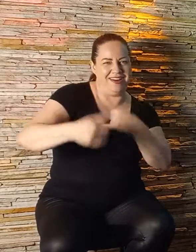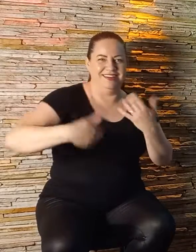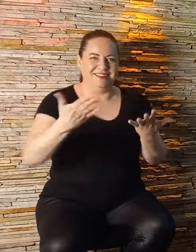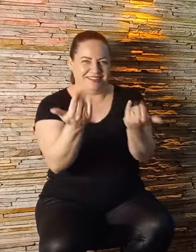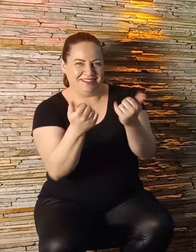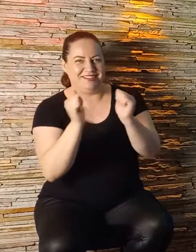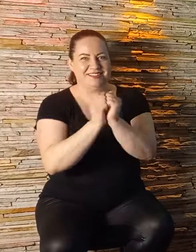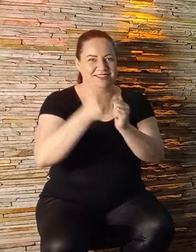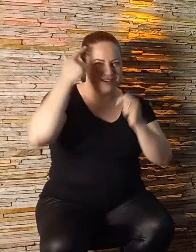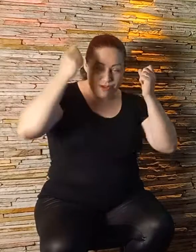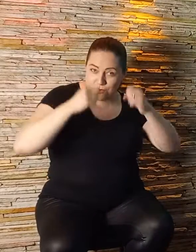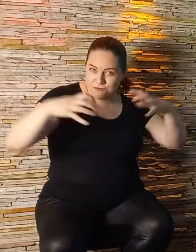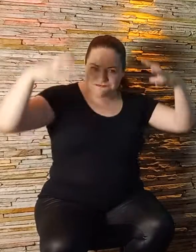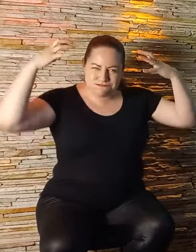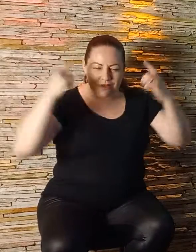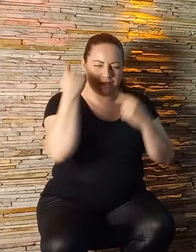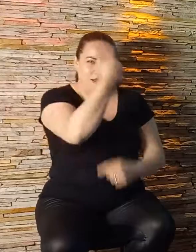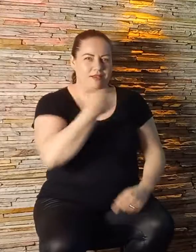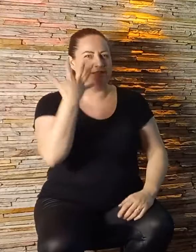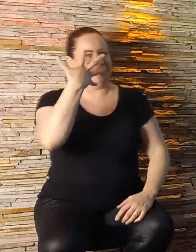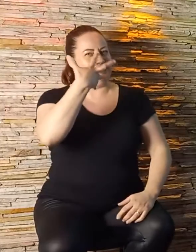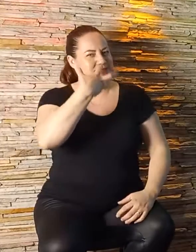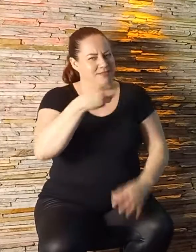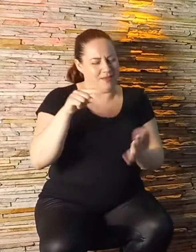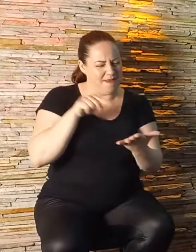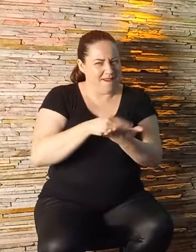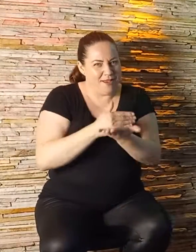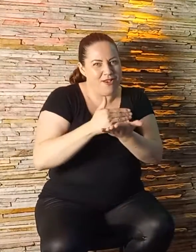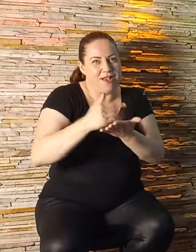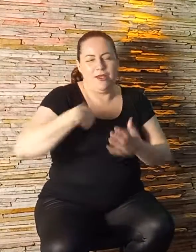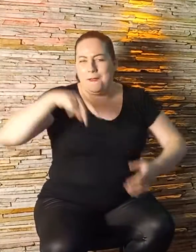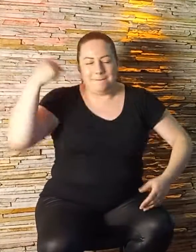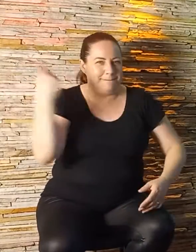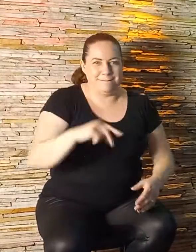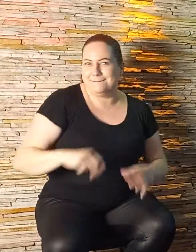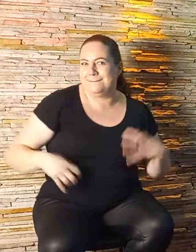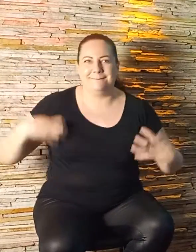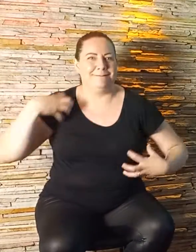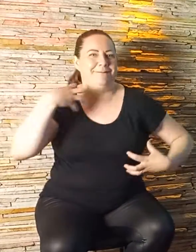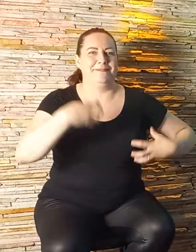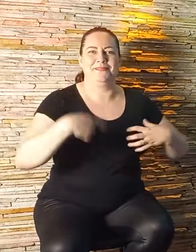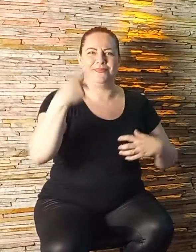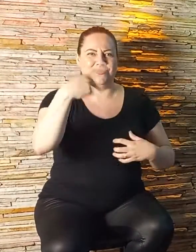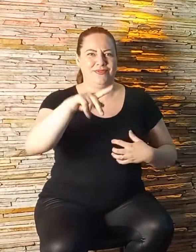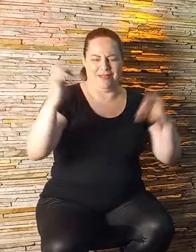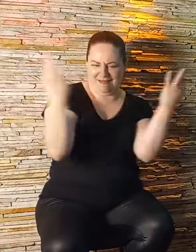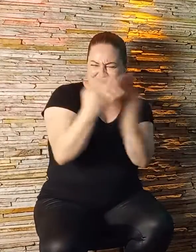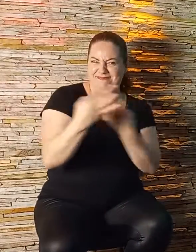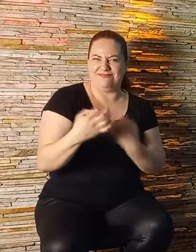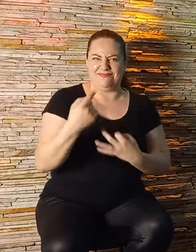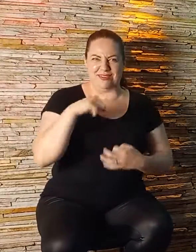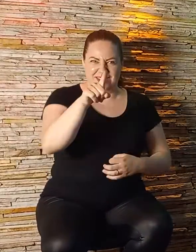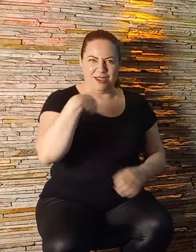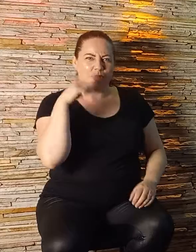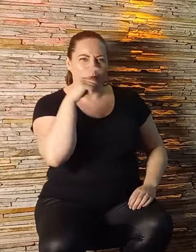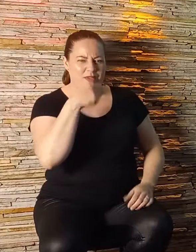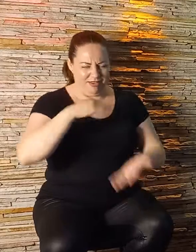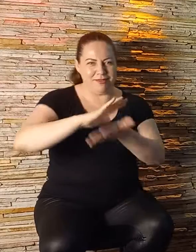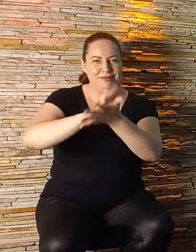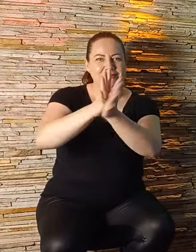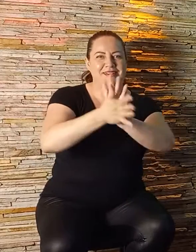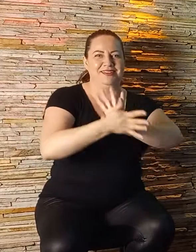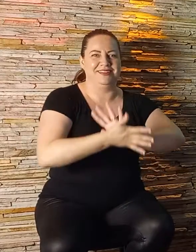gente brincar seu cabelo Snapchat seu rosto mesmo você aperta o play com Deus e tomate isso que eu falei nada por você o mesmo que